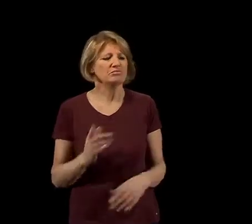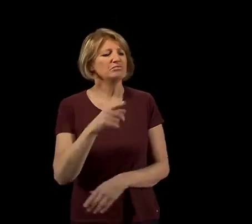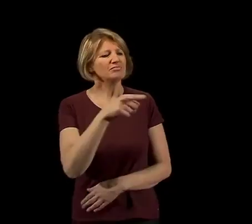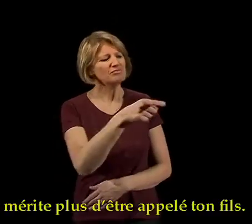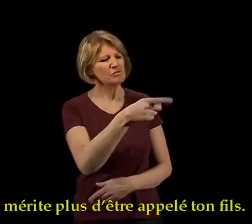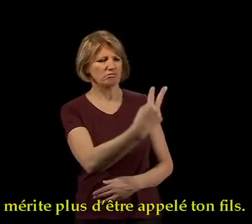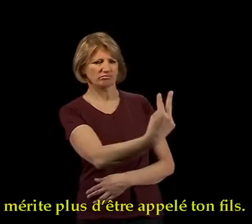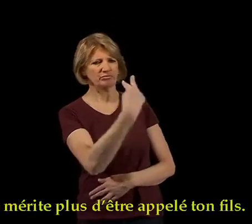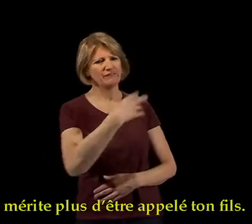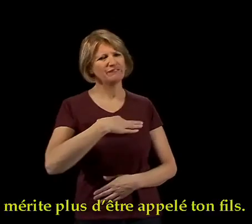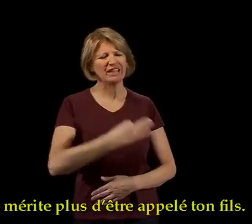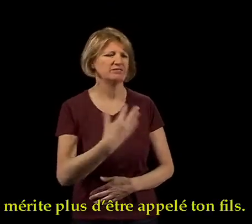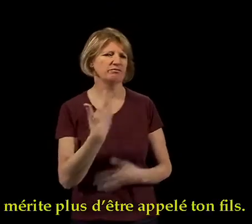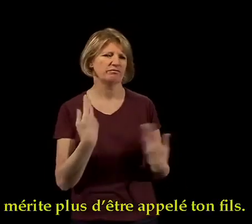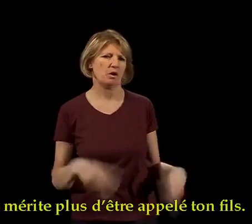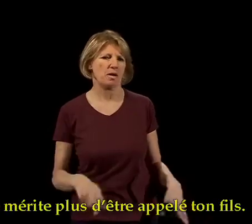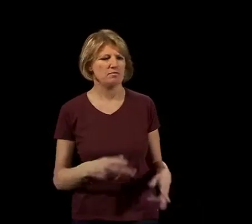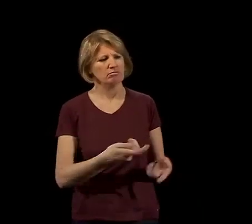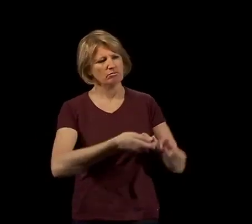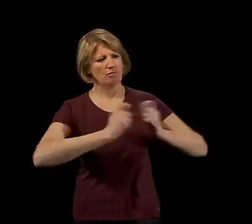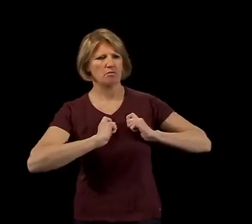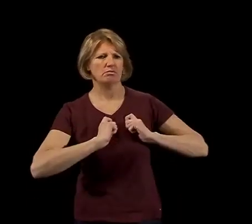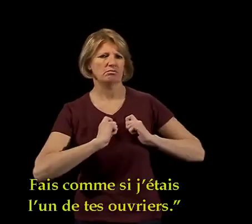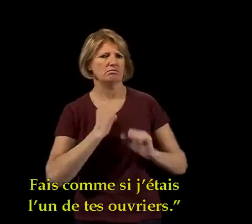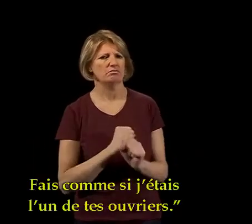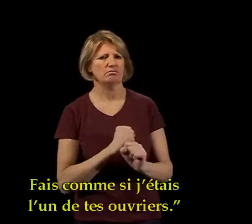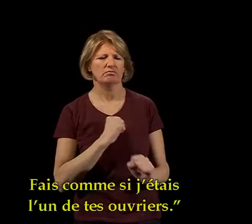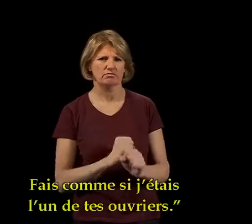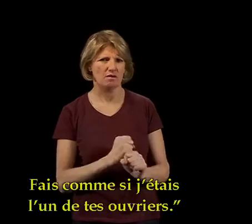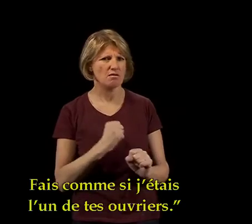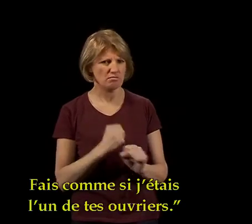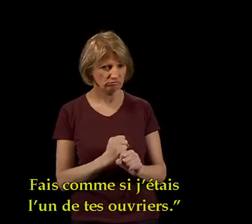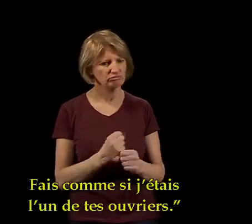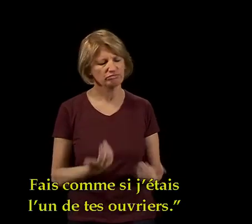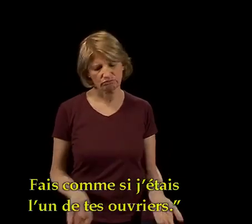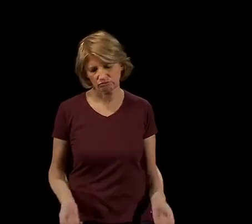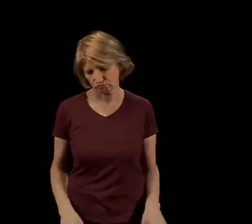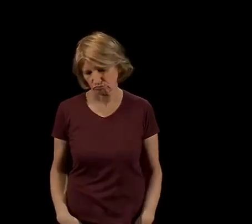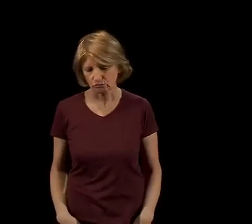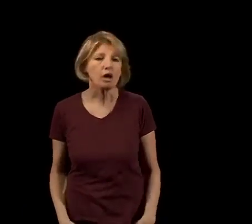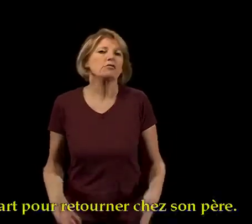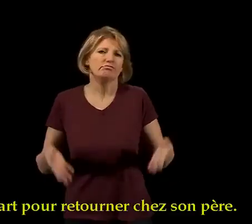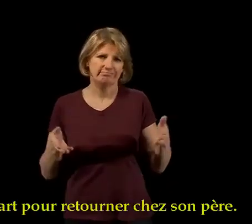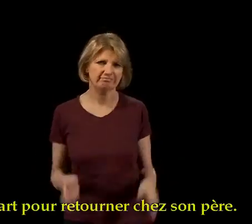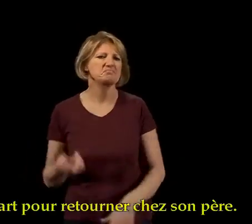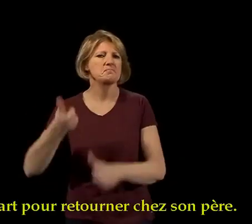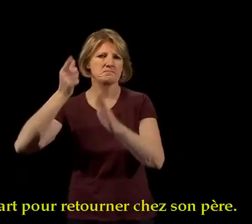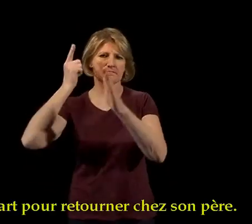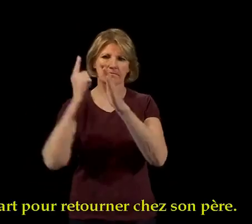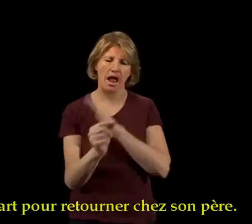Je ne mérite plus d'être appelé ton fils. Fais comme si j'étais l'un de tes ouvriers. » Il part pour retourner